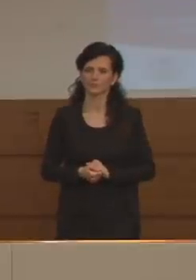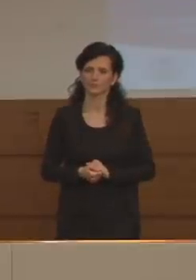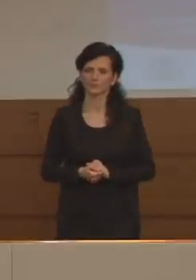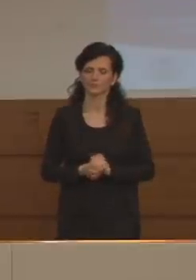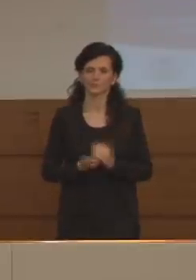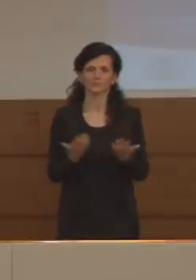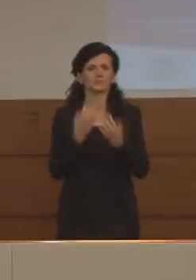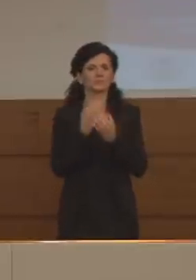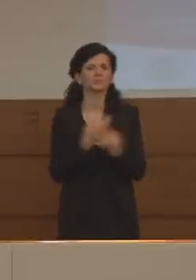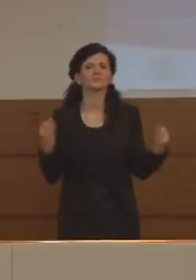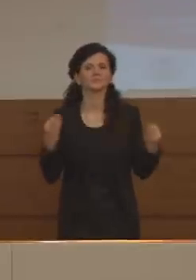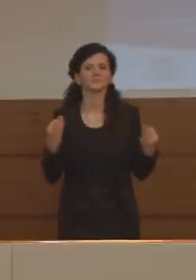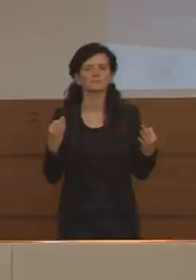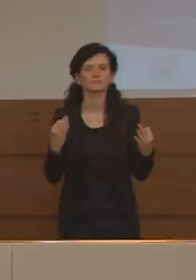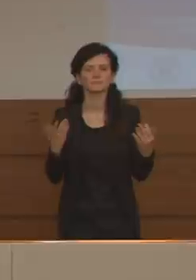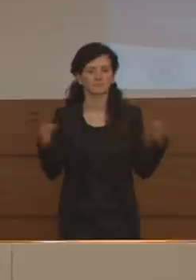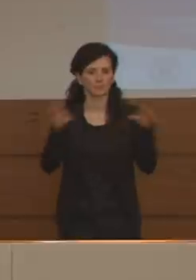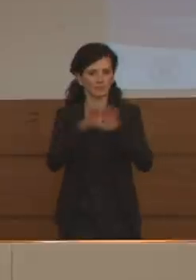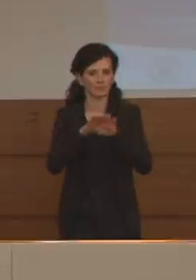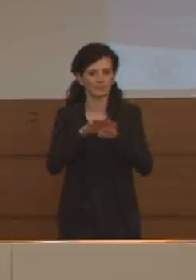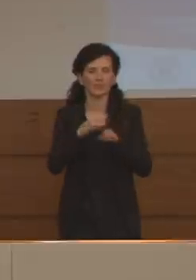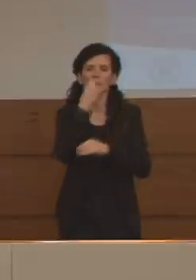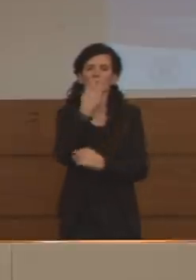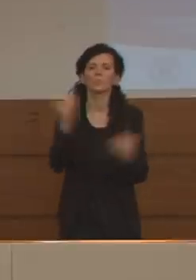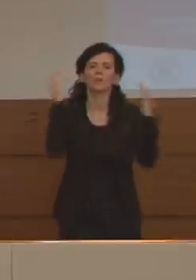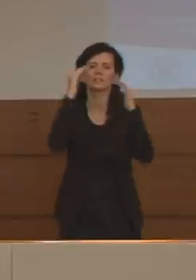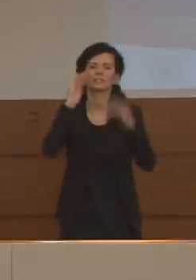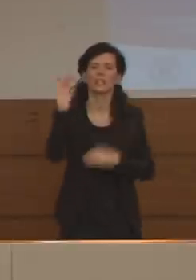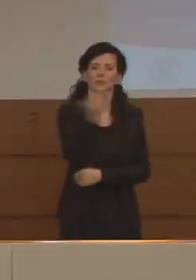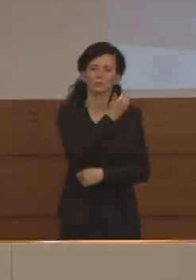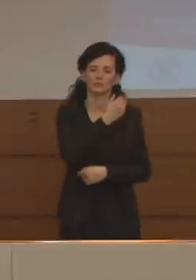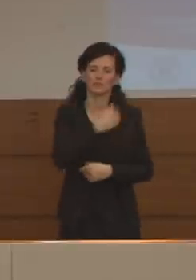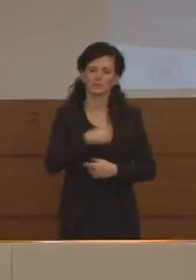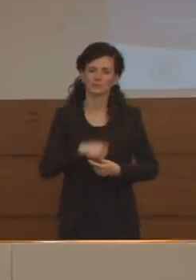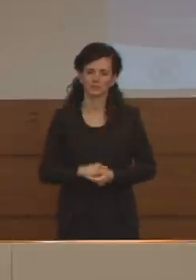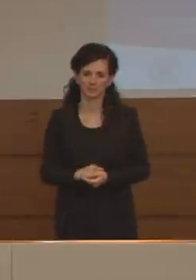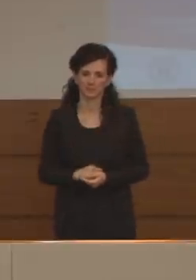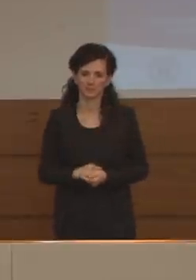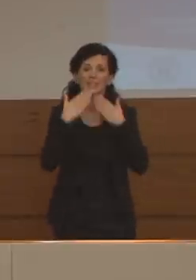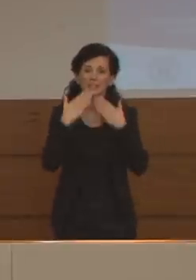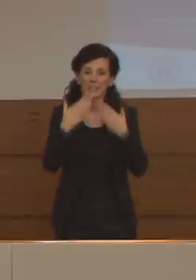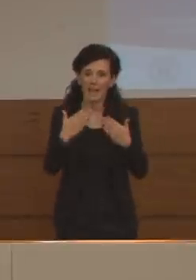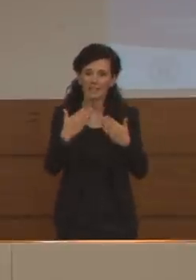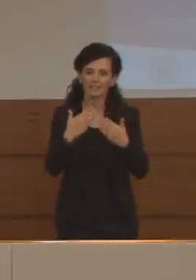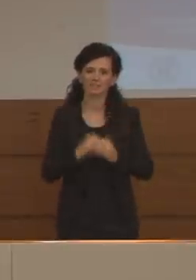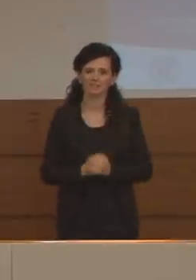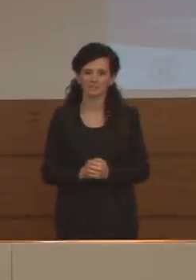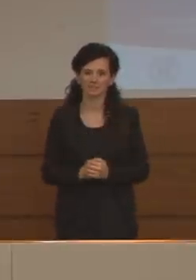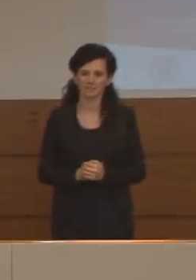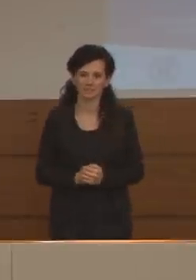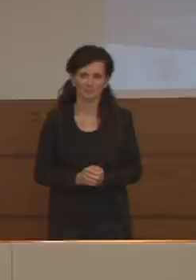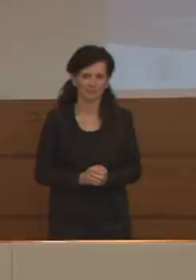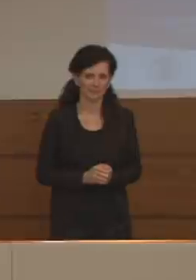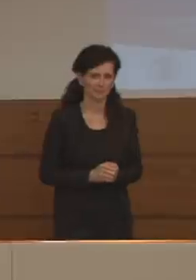bene allora concludiamo qui buona serata a tutti grazie arrivederci